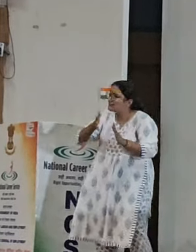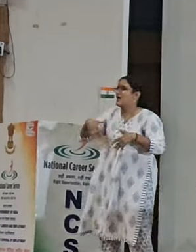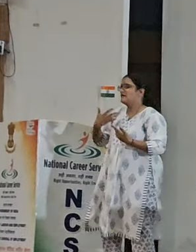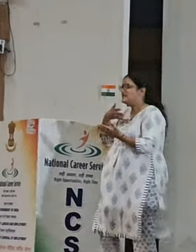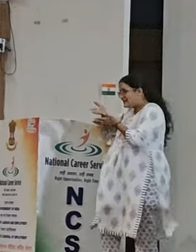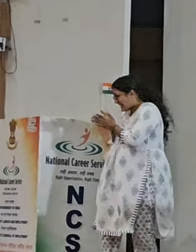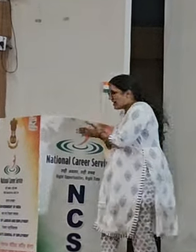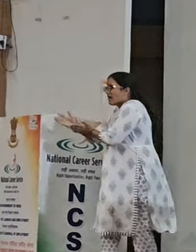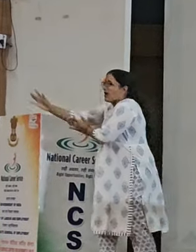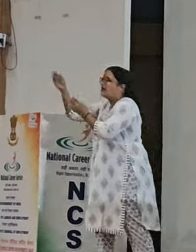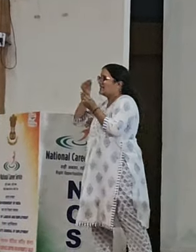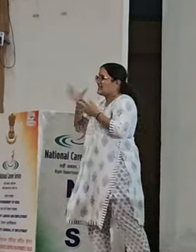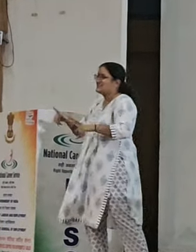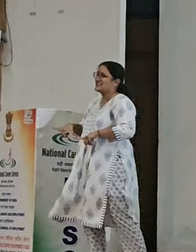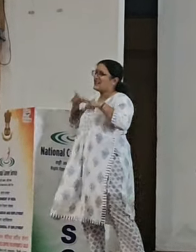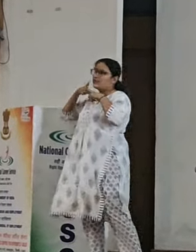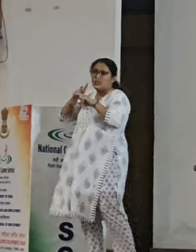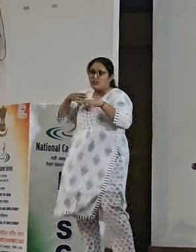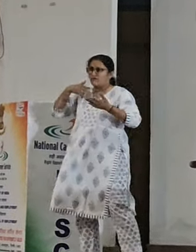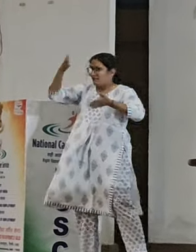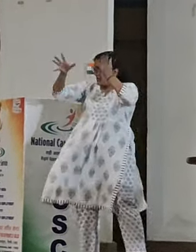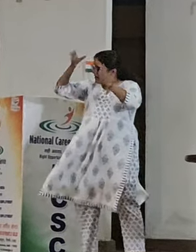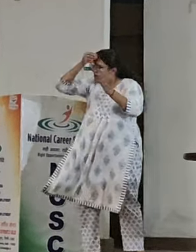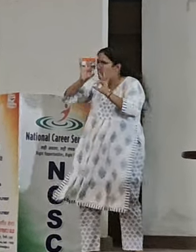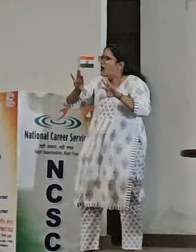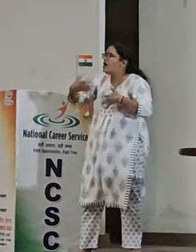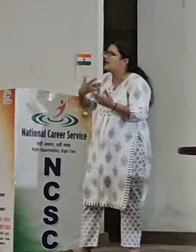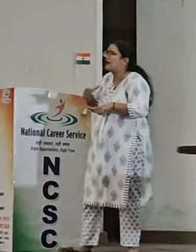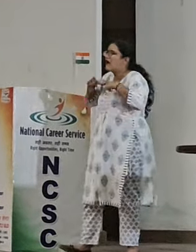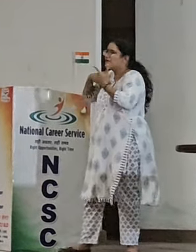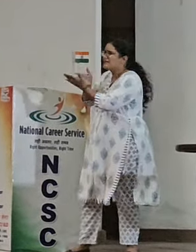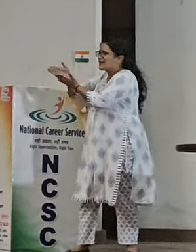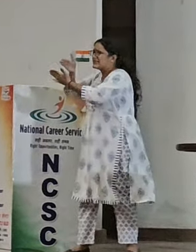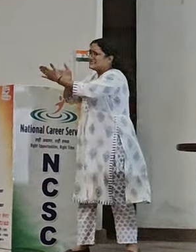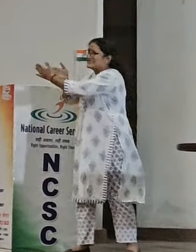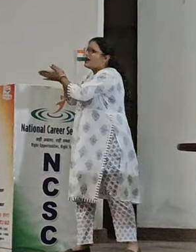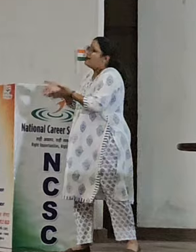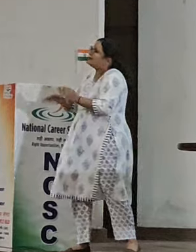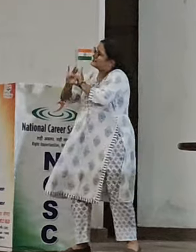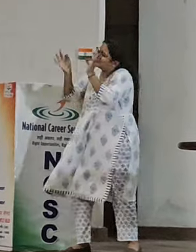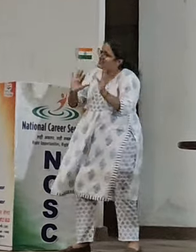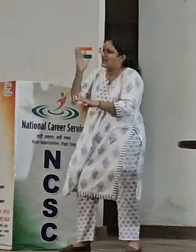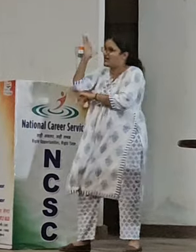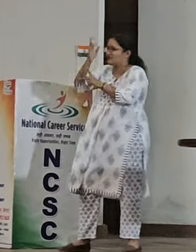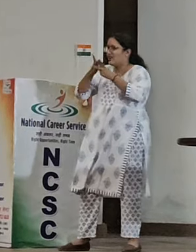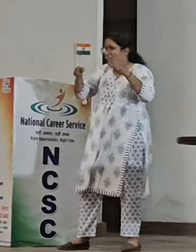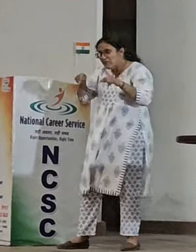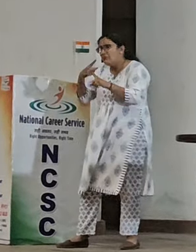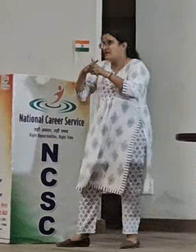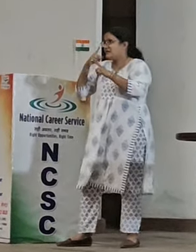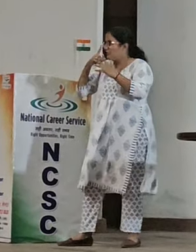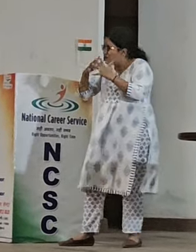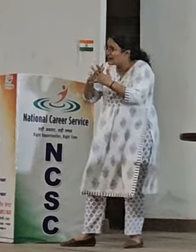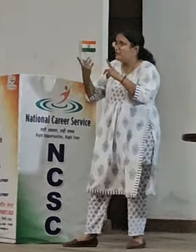या कॉमन पीपल के लिए, तो उसके लिए यहाँ पर एक छोटी सी वर्कशॉप या एक छोटा सा सेमिनार करेंगे